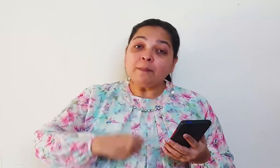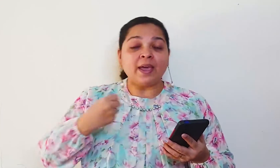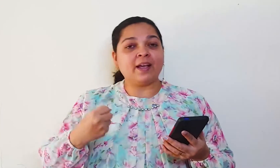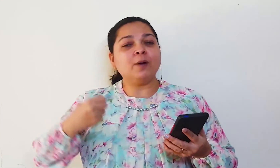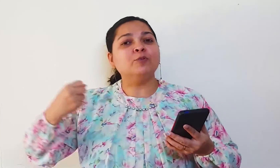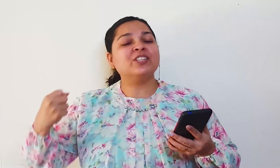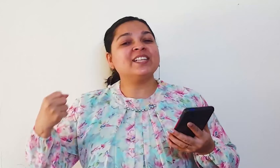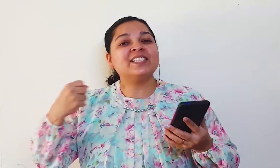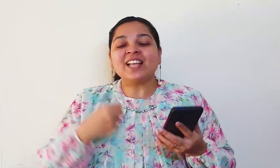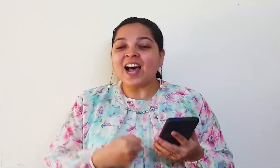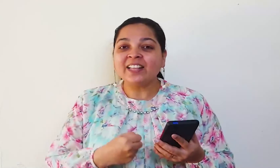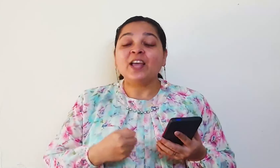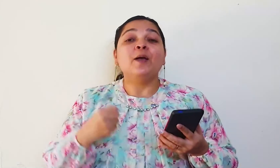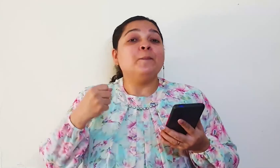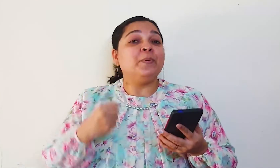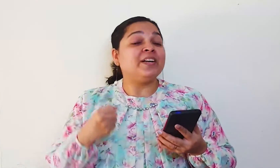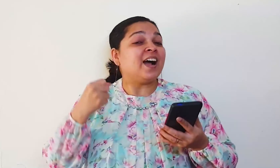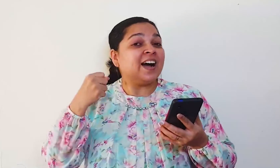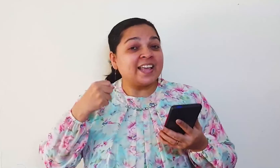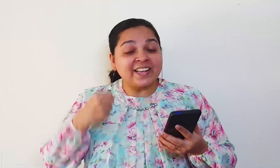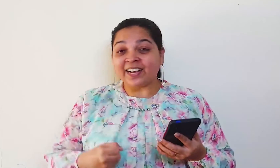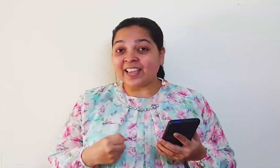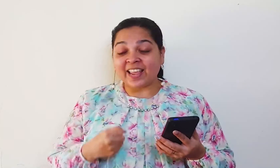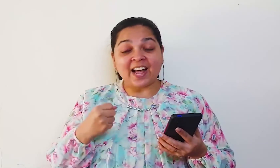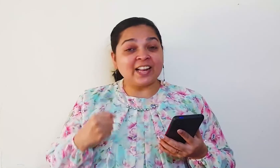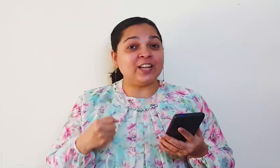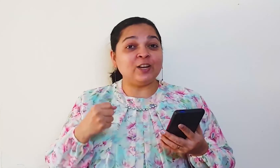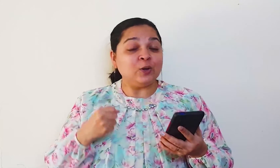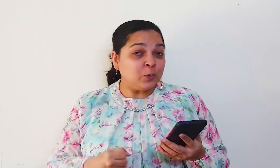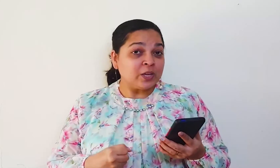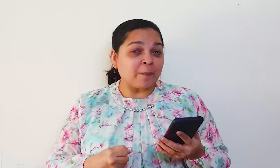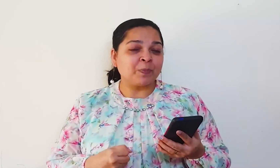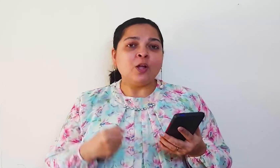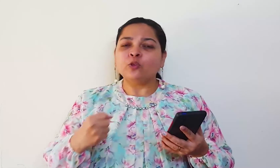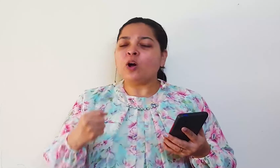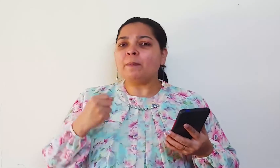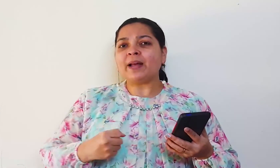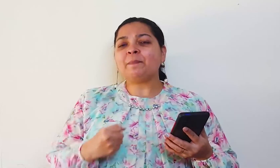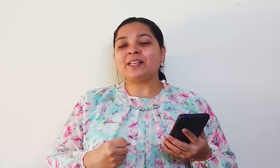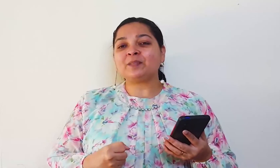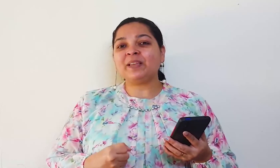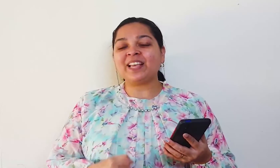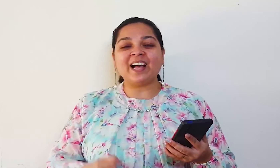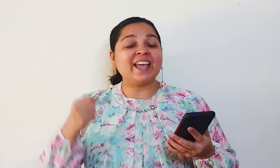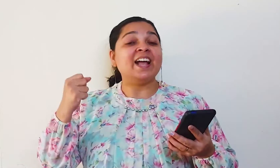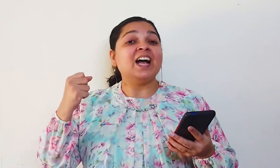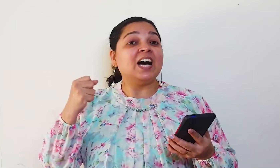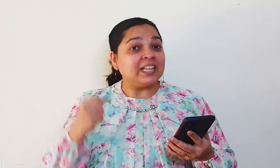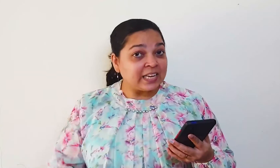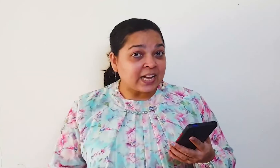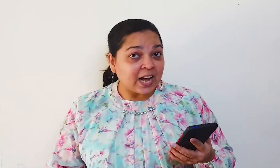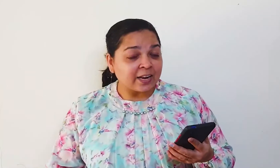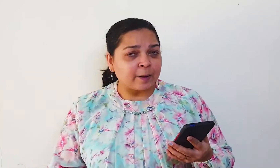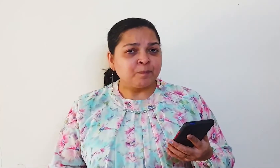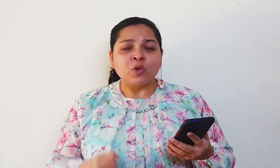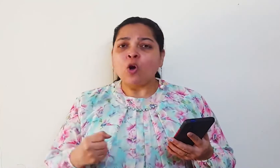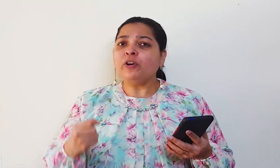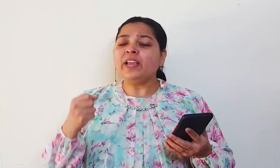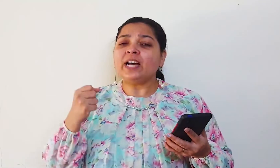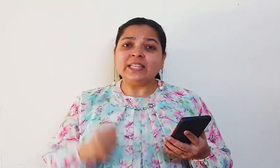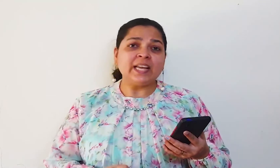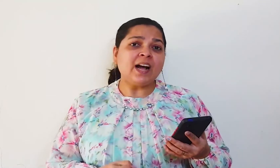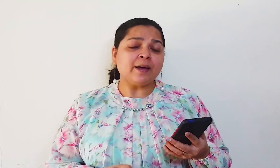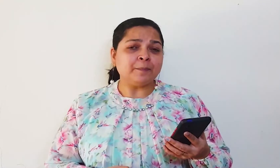हामीले गरेको राम्रो कामले गर्दा हामीलाई मिलेको होइन। हामीलाई किन यो अधिकार दियो त? किनकि हामी पनि यीशु ख्रीष्टसँगै बसालिएका